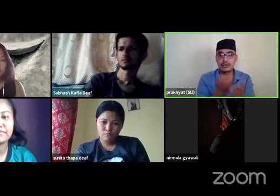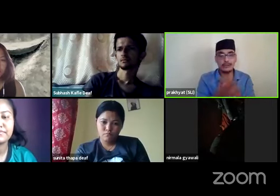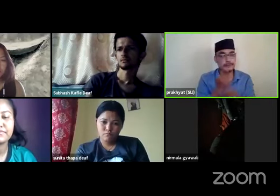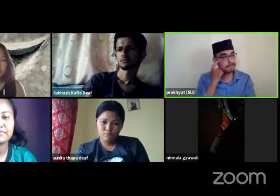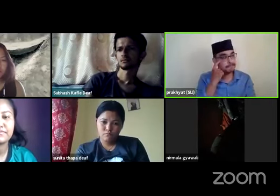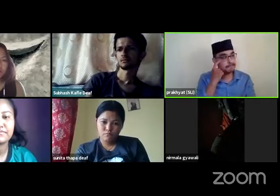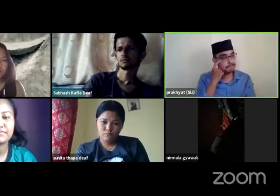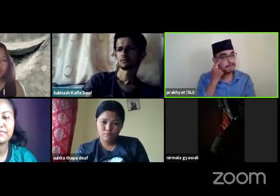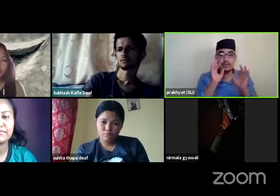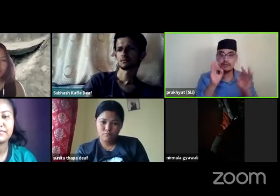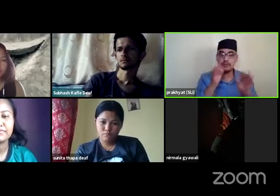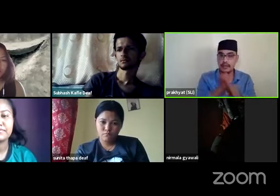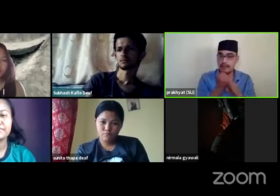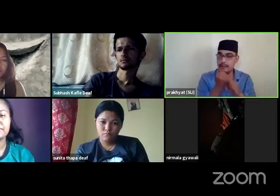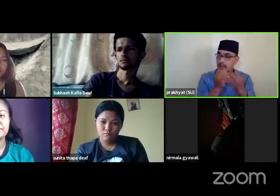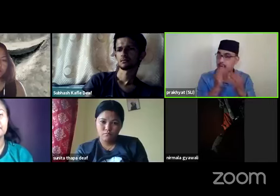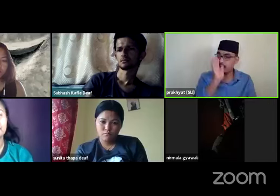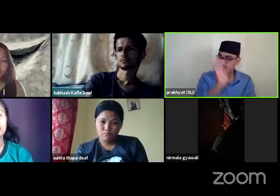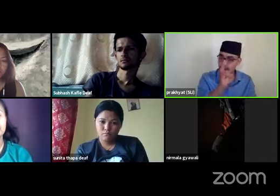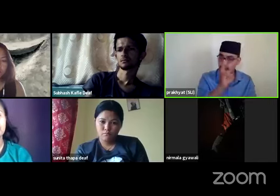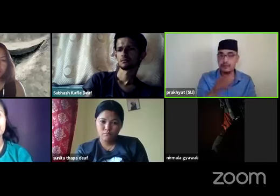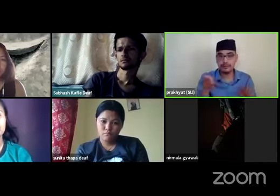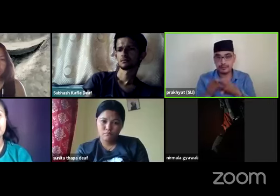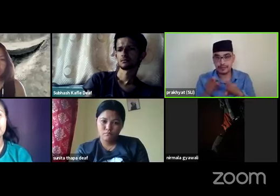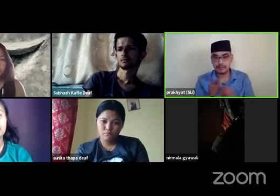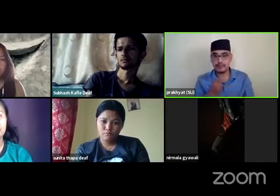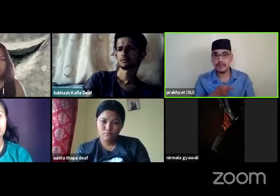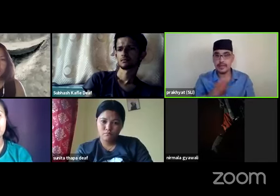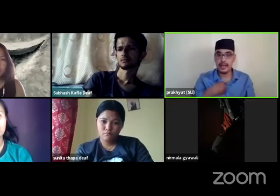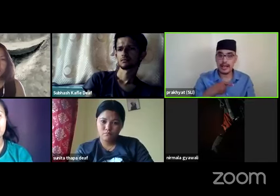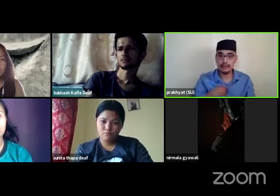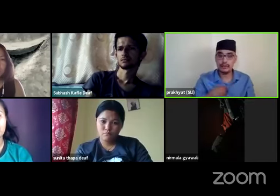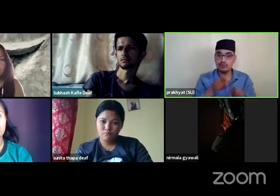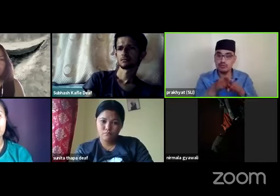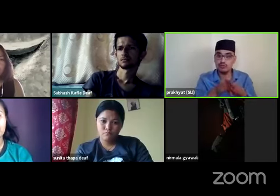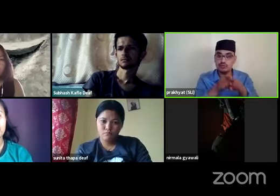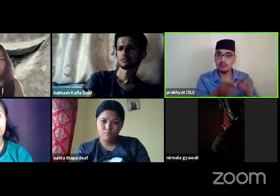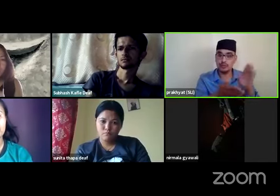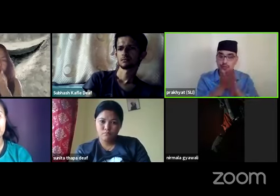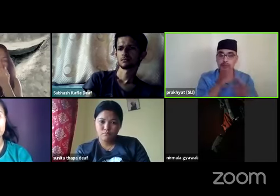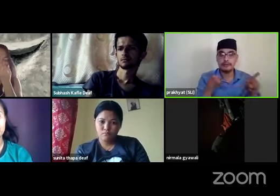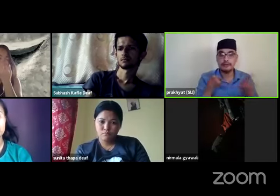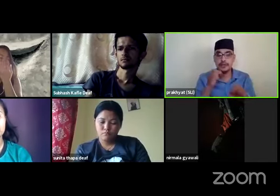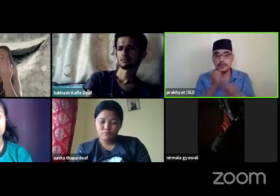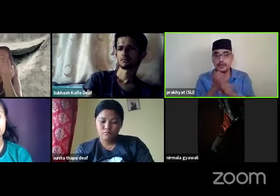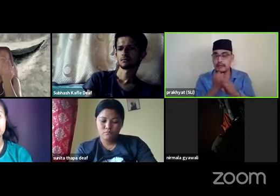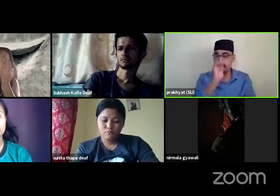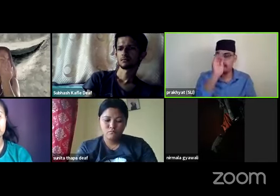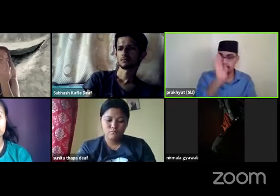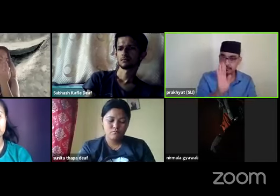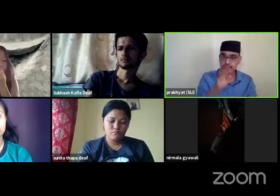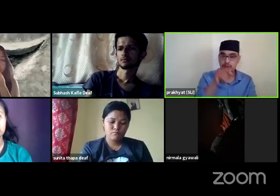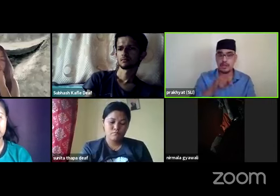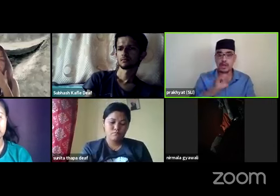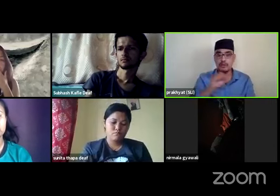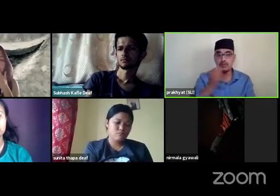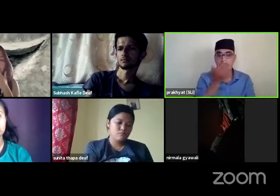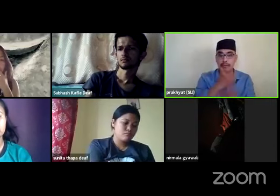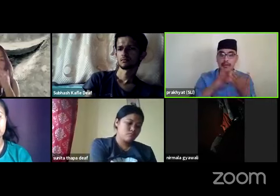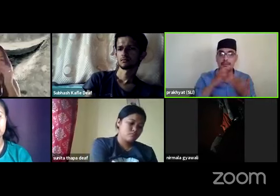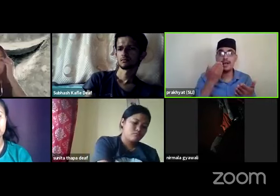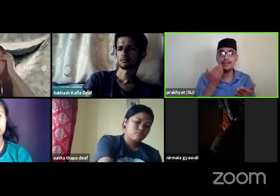छु त्यो एउटा कुरा होइन त्यो कारणले गर्दा चाहिँ हामी चाहिँ सँगसँगै गएर काम गर्न पनि सकिन्छ जस्तो हाम्रो चाहिँ अहिले फेडरेसन छ होइन अपाङ्गता